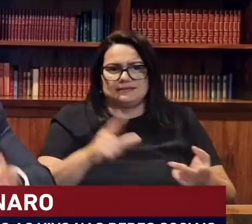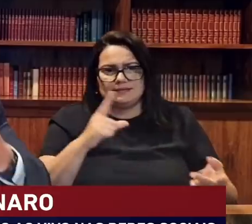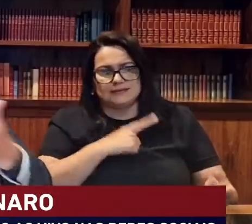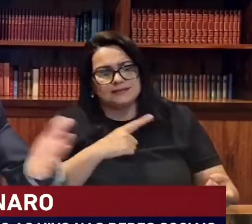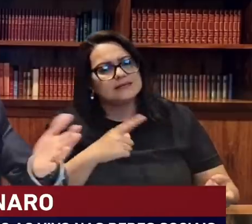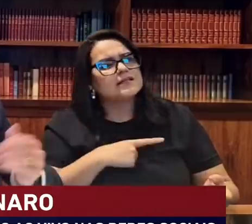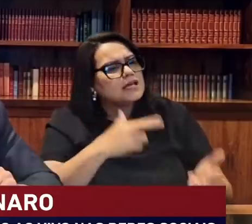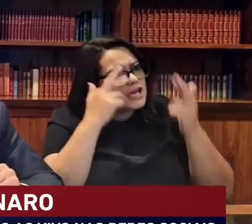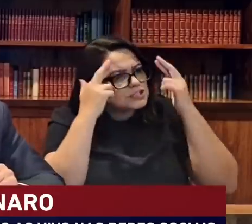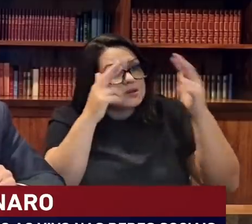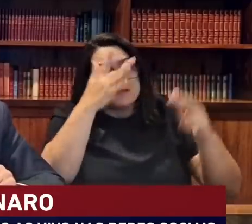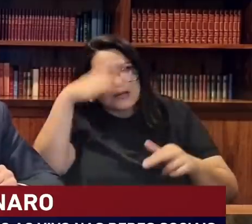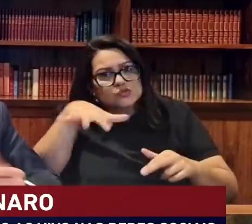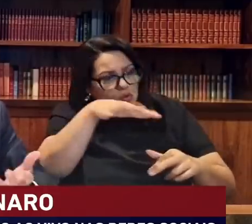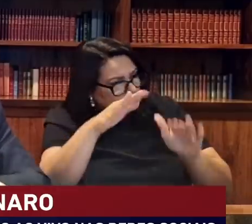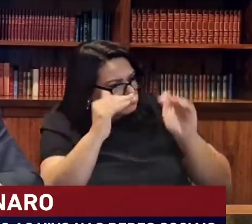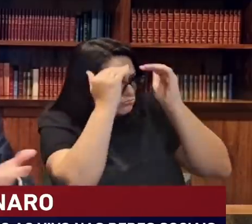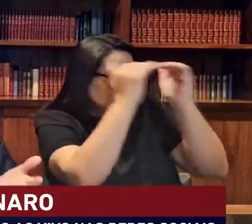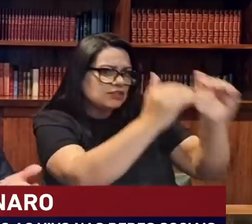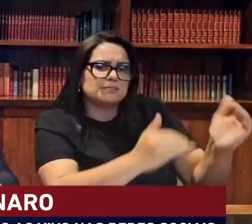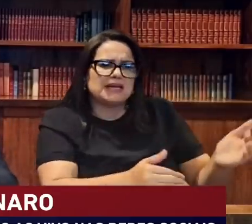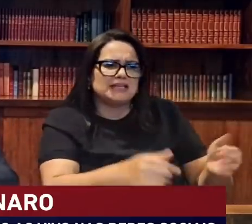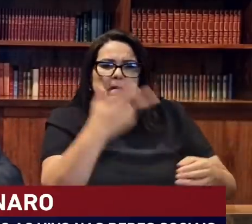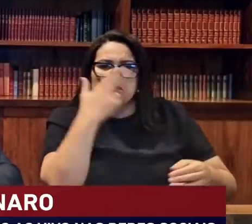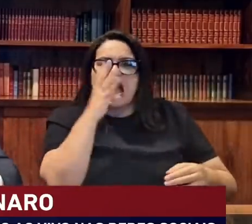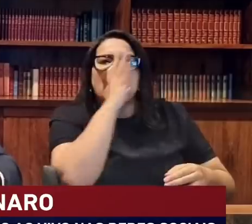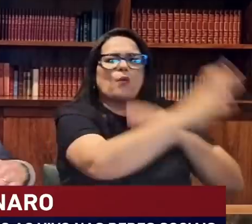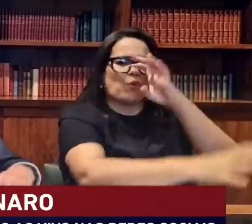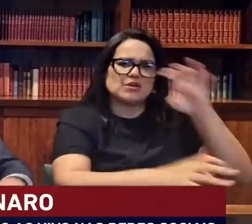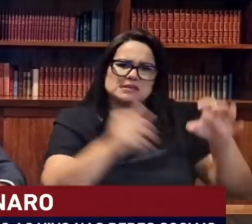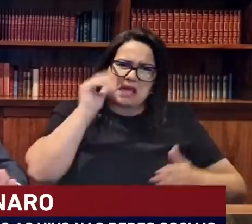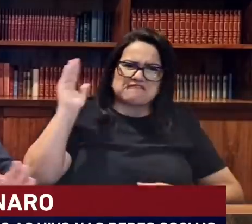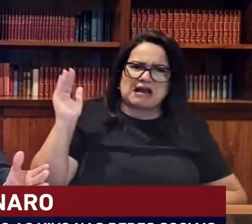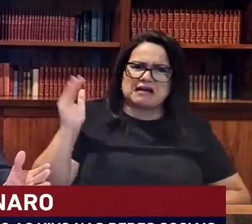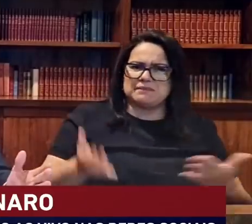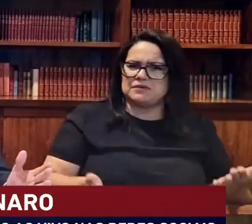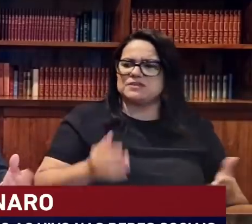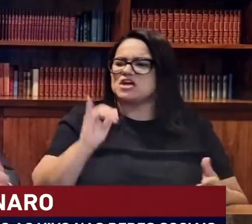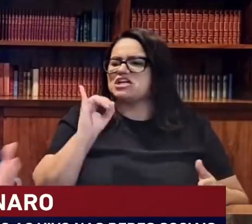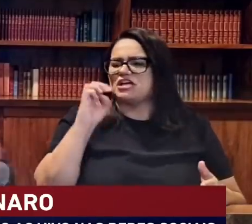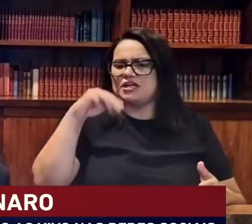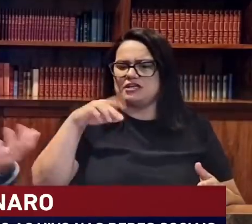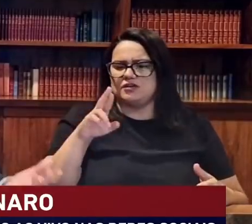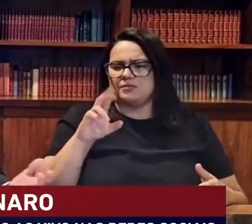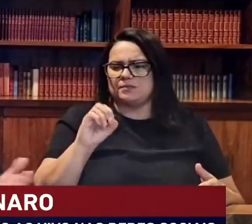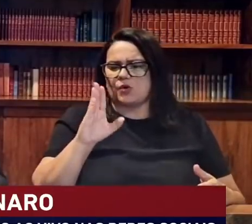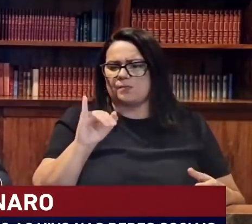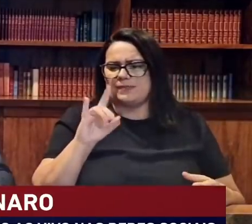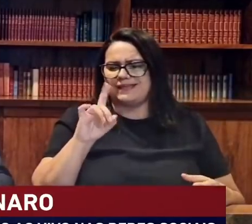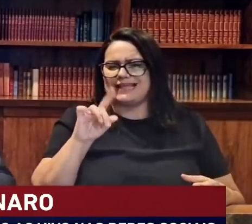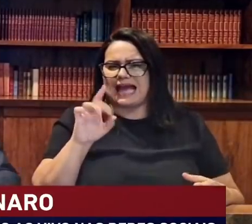que tem respeito do pessoal que está lá, como se fosse uma bandida. E o pessoal lê aqui, improbidade administrativa, ninguém...